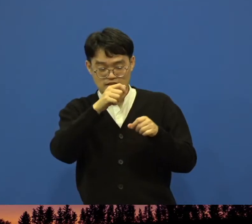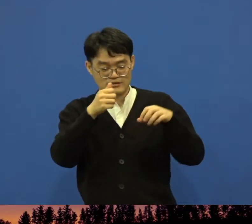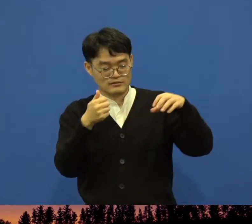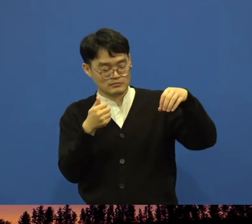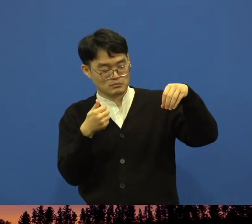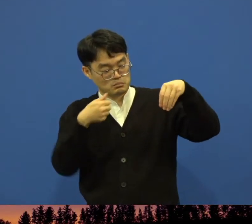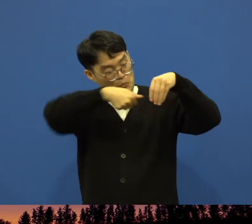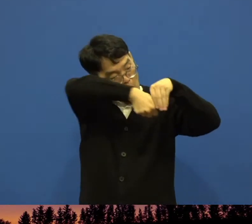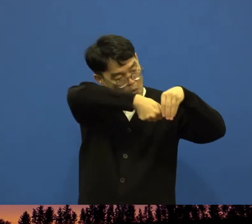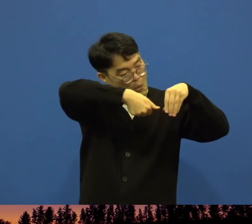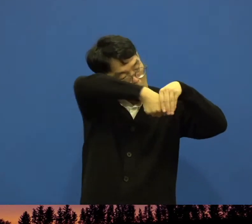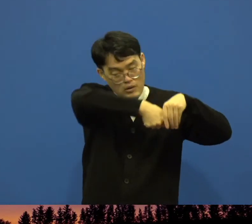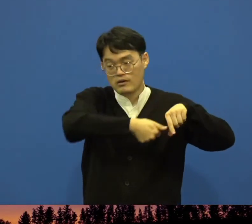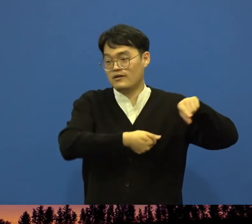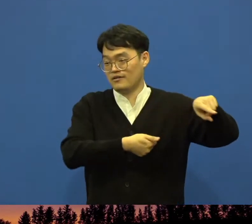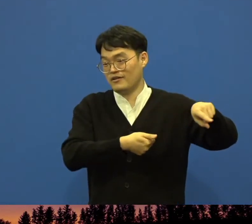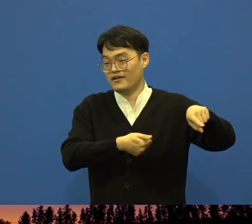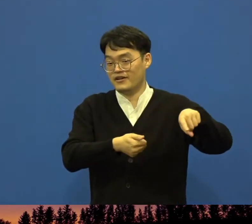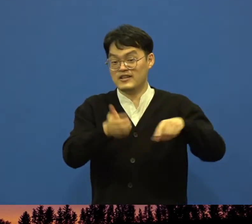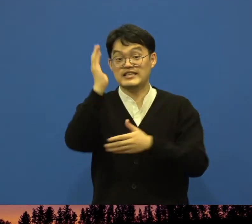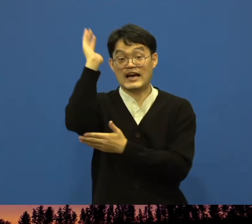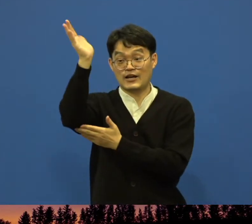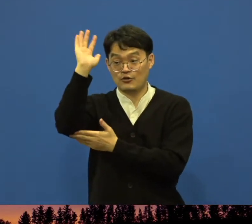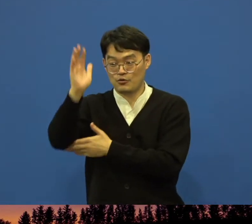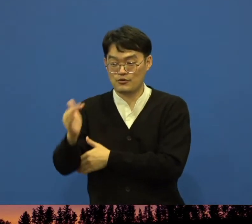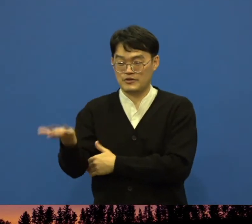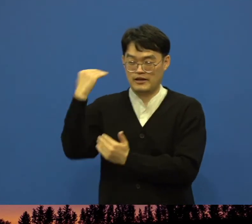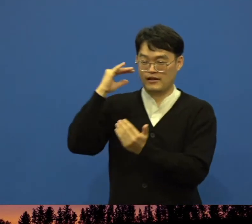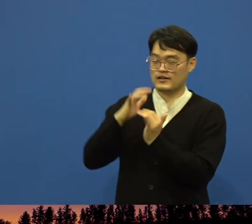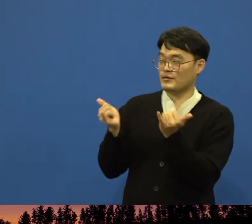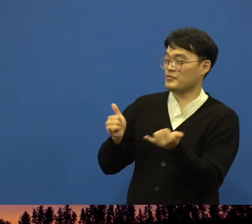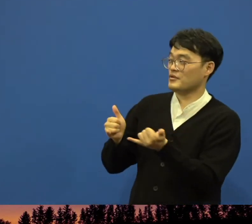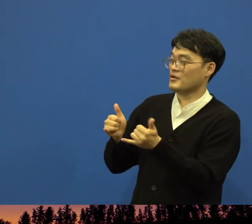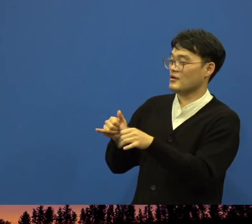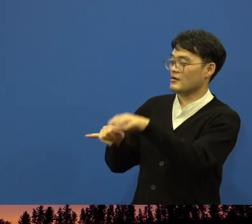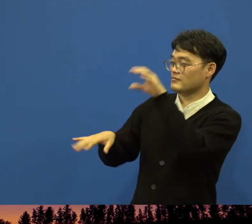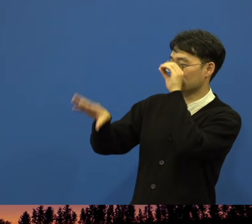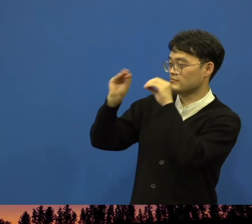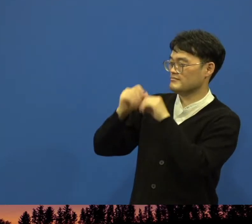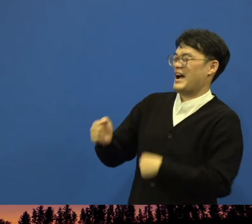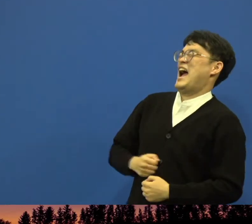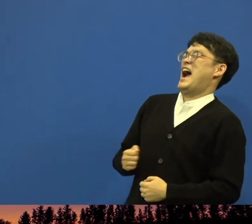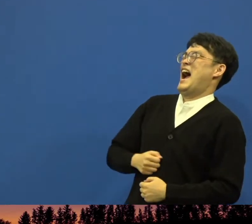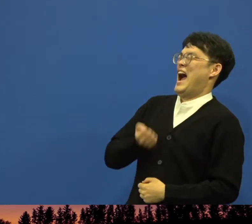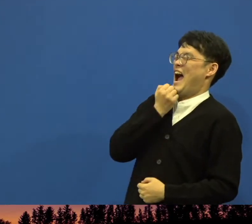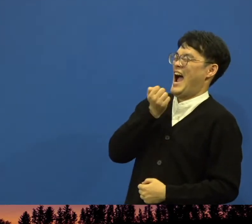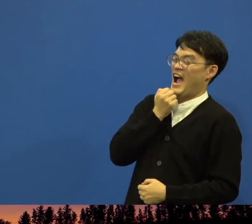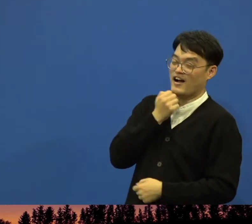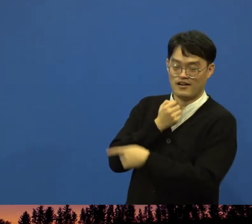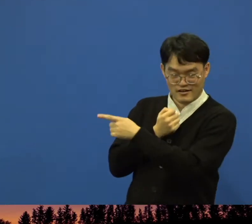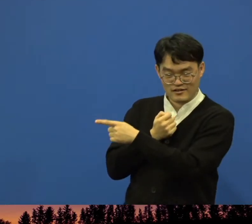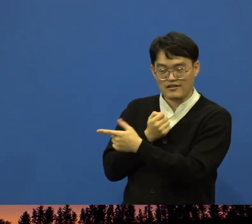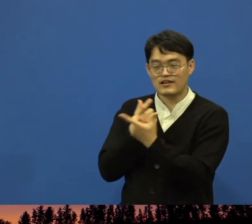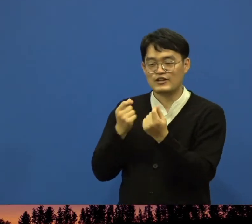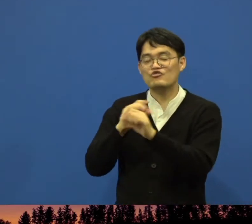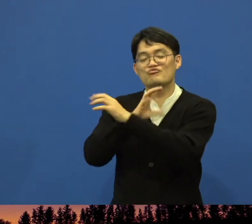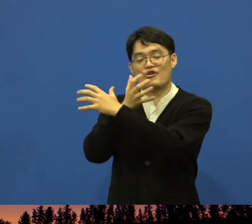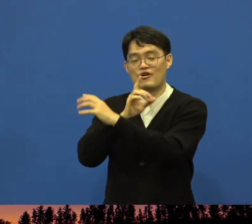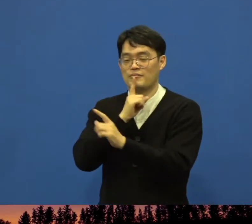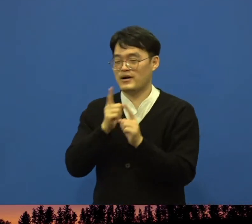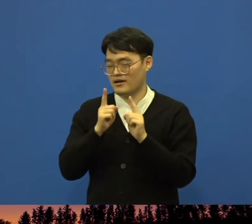말씀은 폭소를 짓게 하는 유머라는 거잖아요. 그죠? 요즘도 어떤 유머는 세대에 따라 반응이 다르잖아요. 그